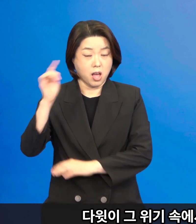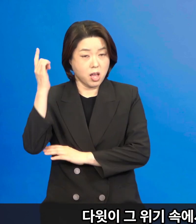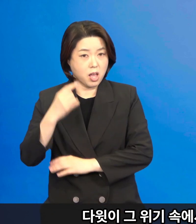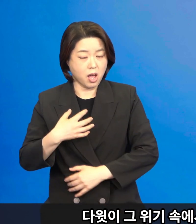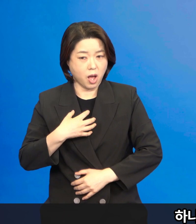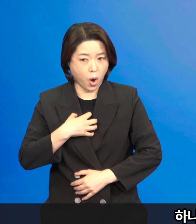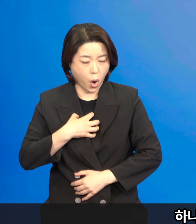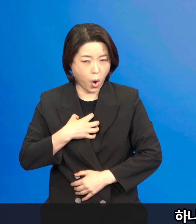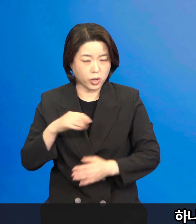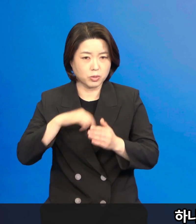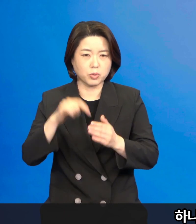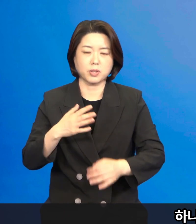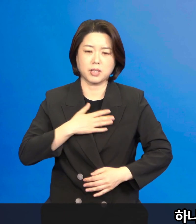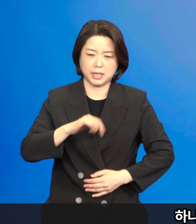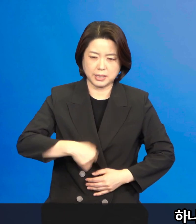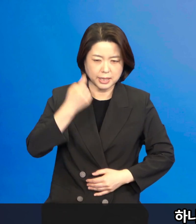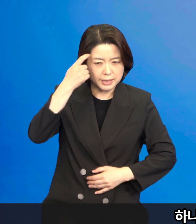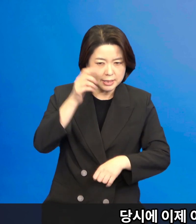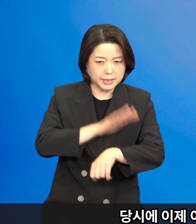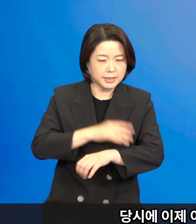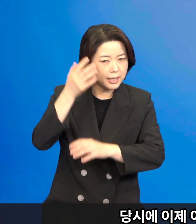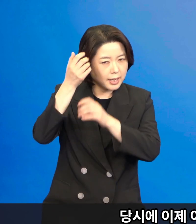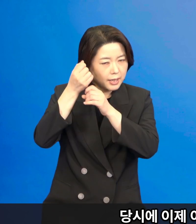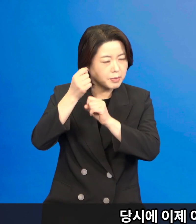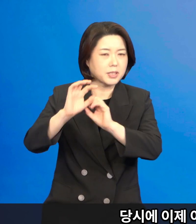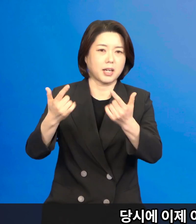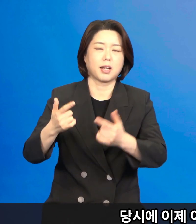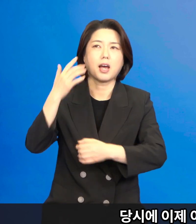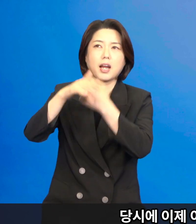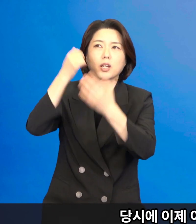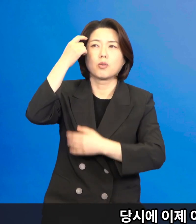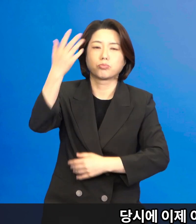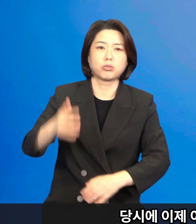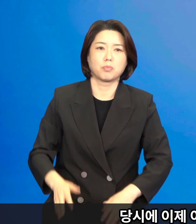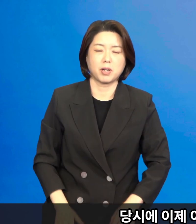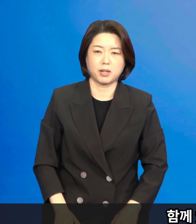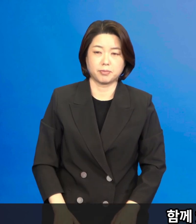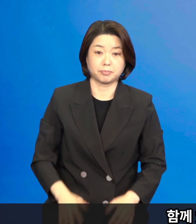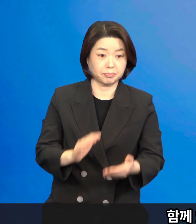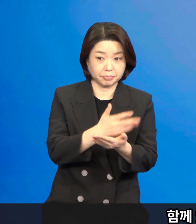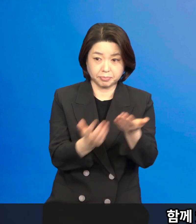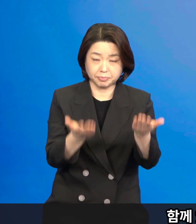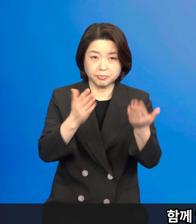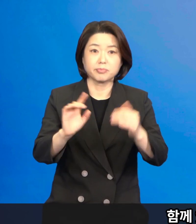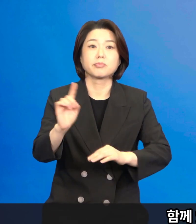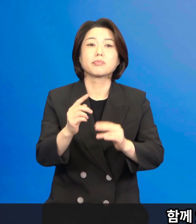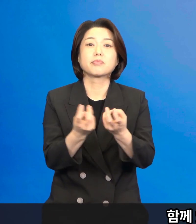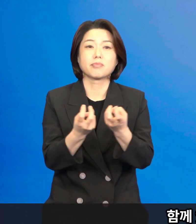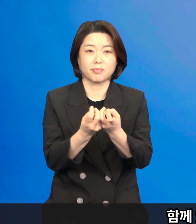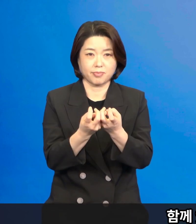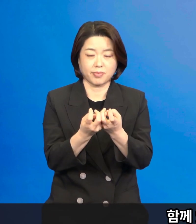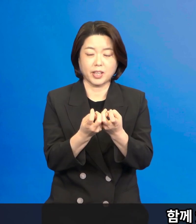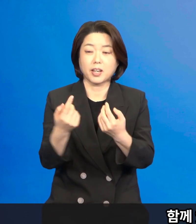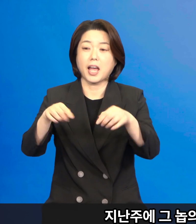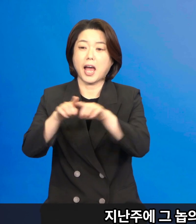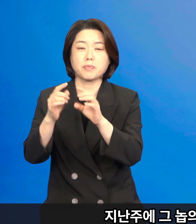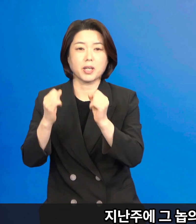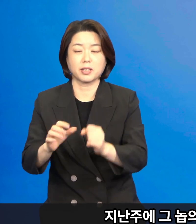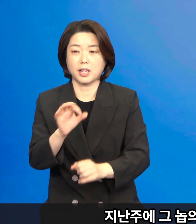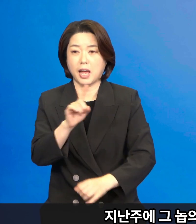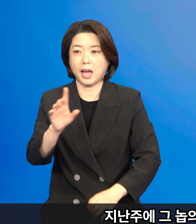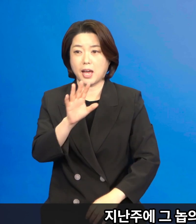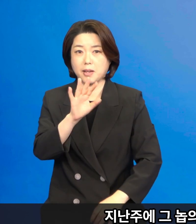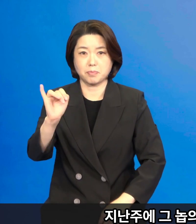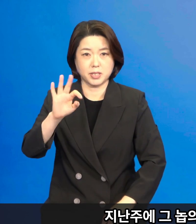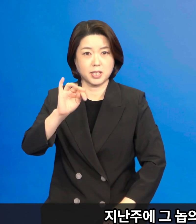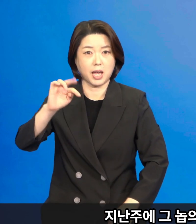의지하지 않고 하나님께 묻습니다. 당시에 이제 이 분별을 어떻게 했냐면 함께 있었던 아비아달, 지난주에